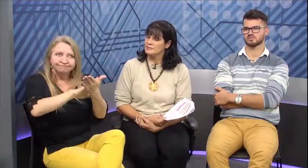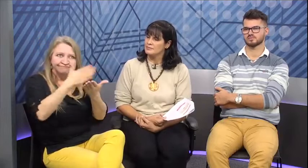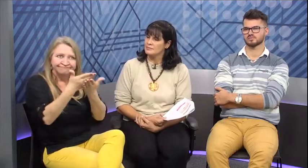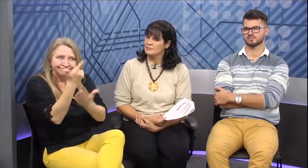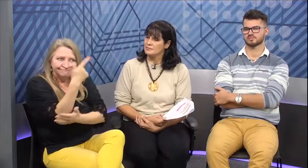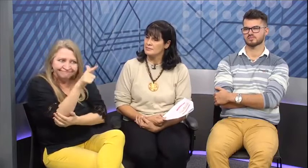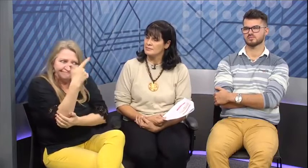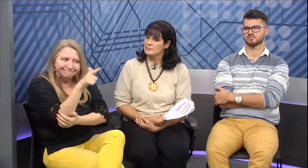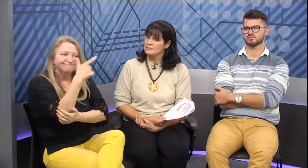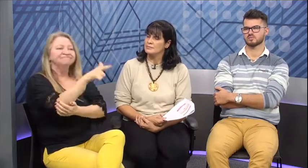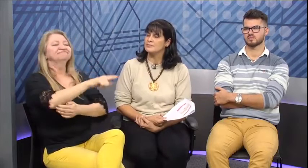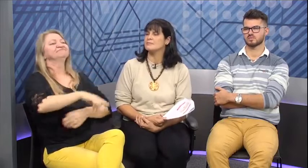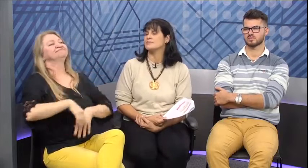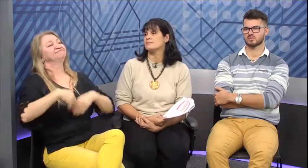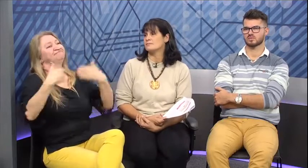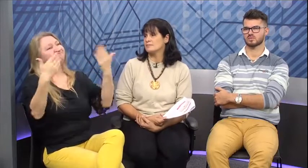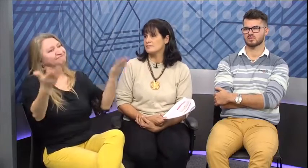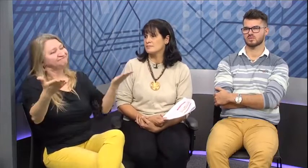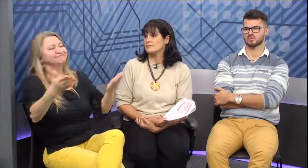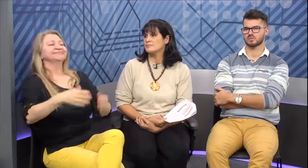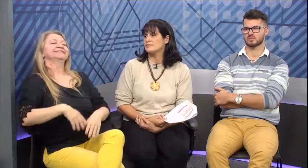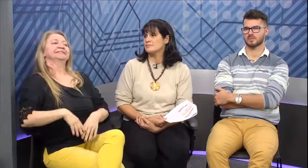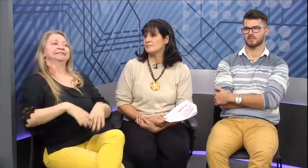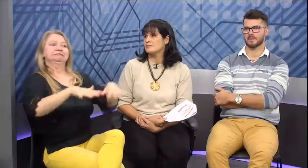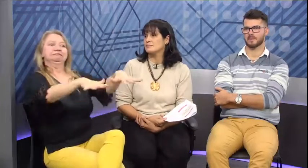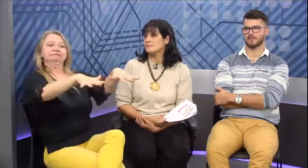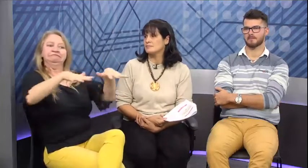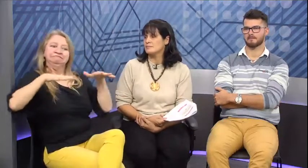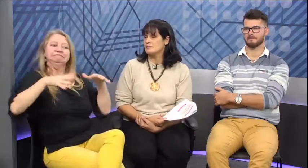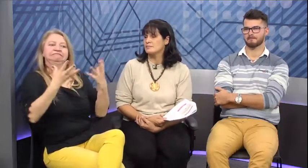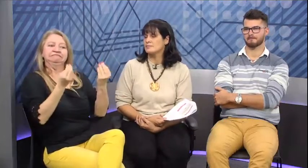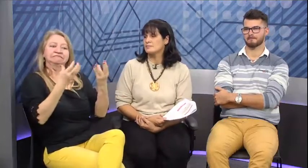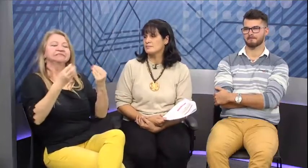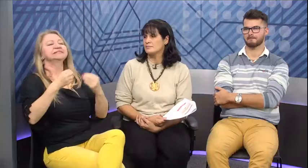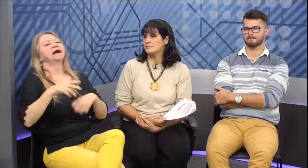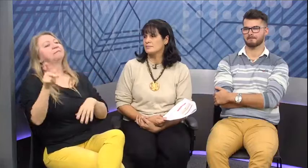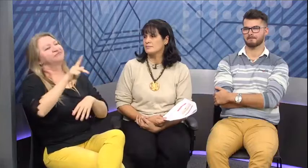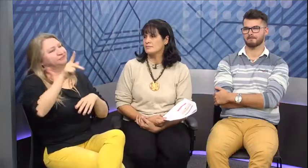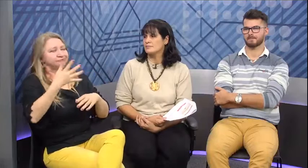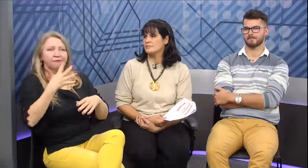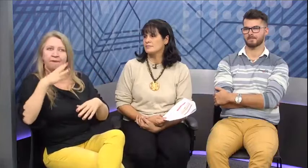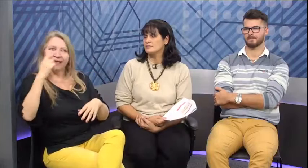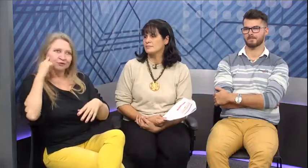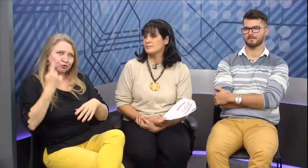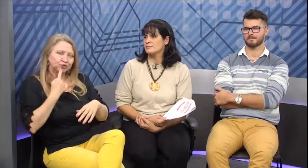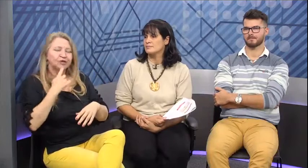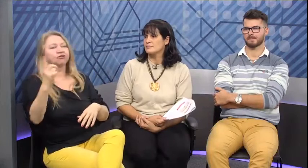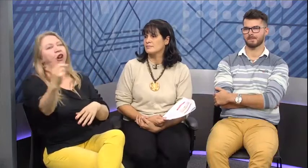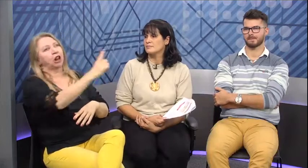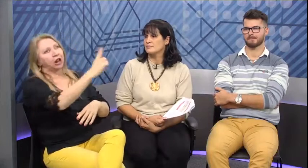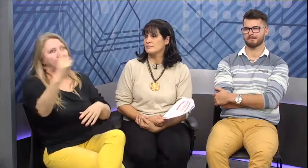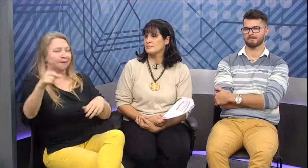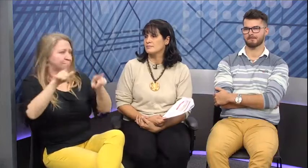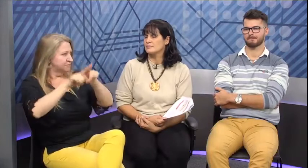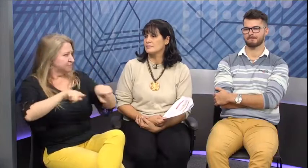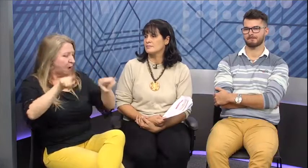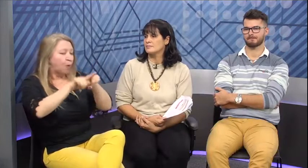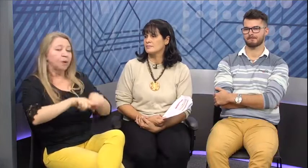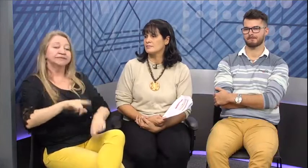também não tinha intérprete na época. Então, eram muitos alunos e os professores também não sabiam